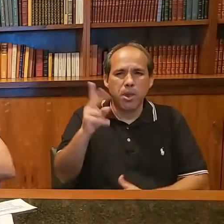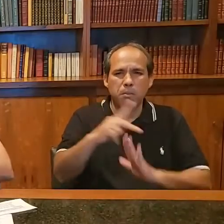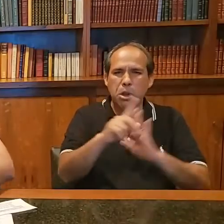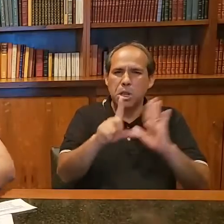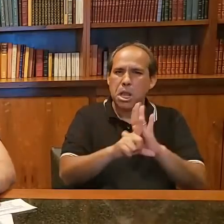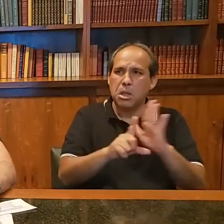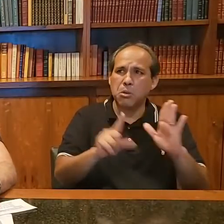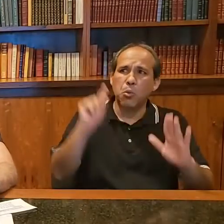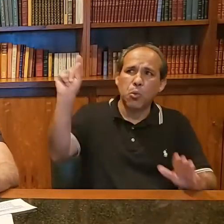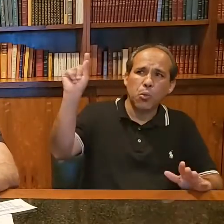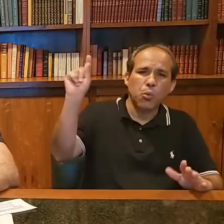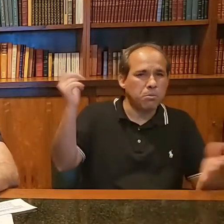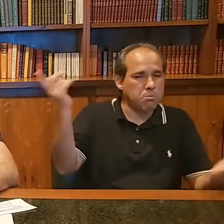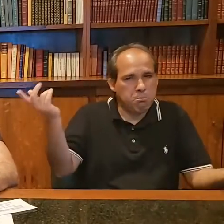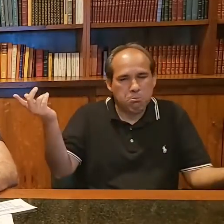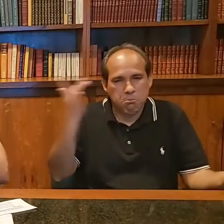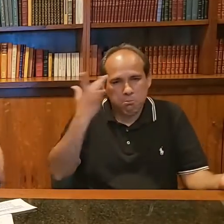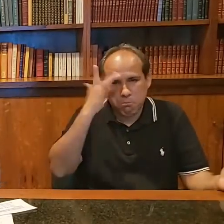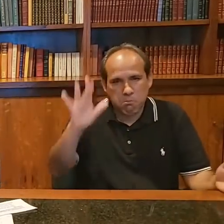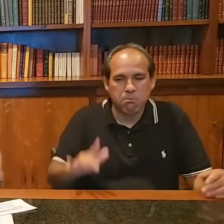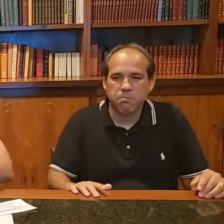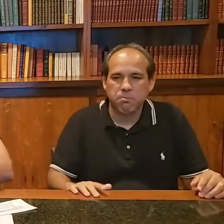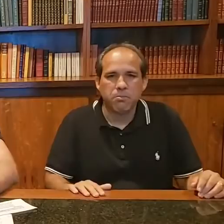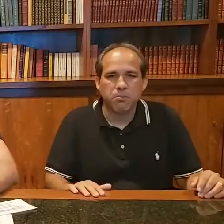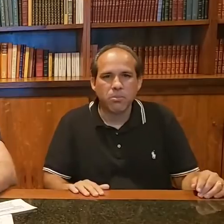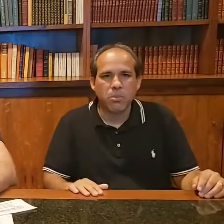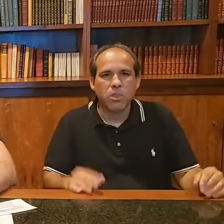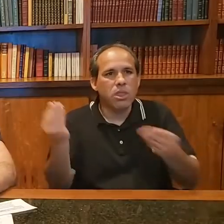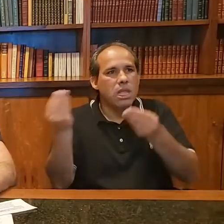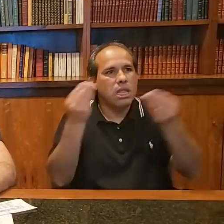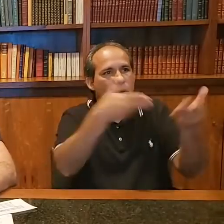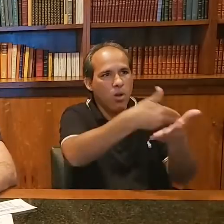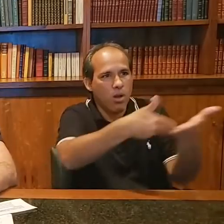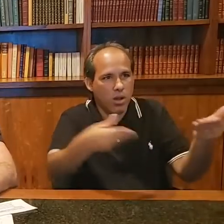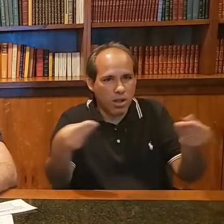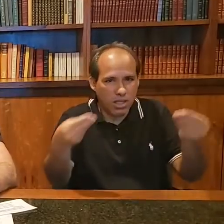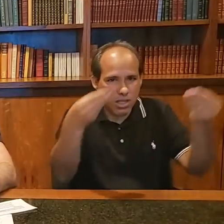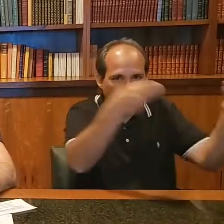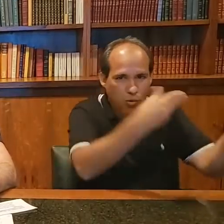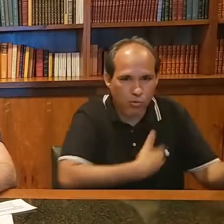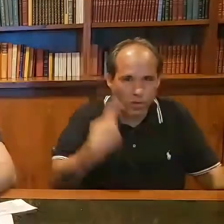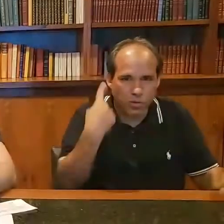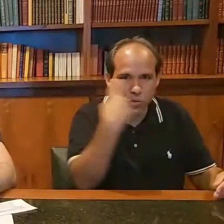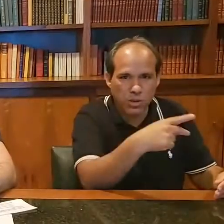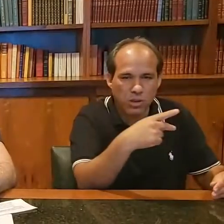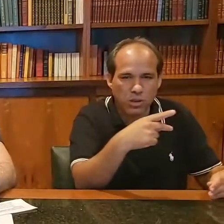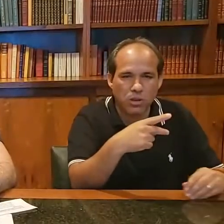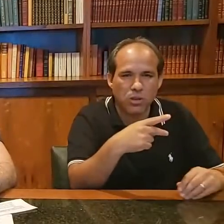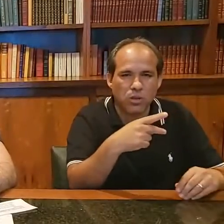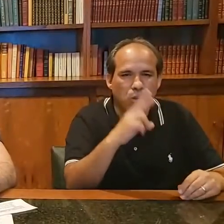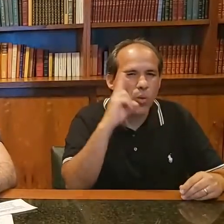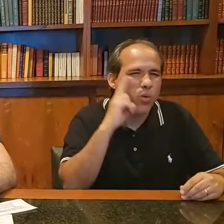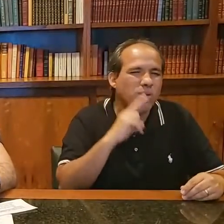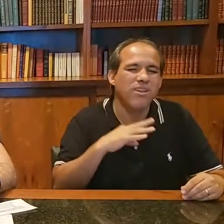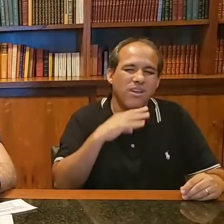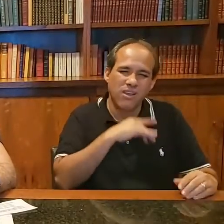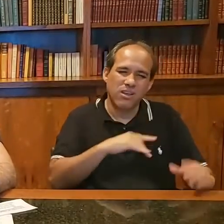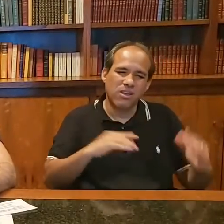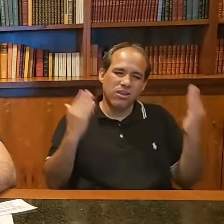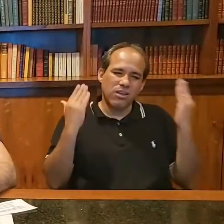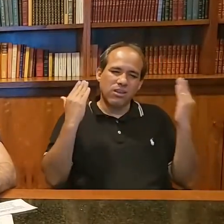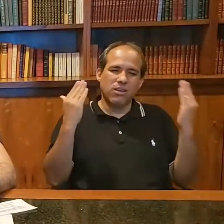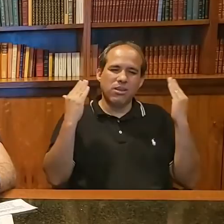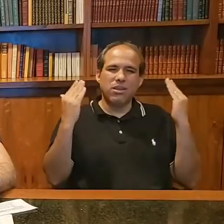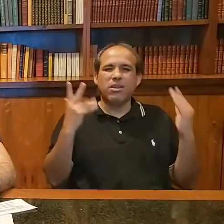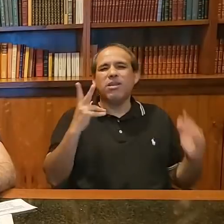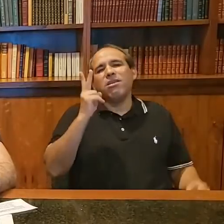não sei como está esse projeto, se chegou à mesa do governador ou não, mas é aquela tendência de cada vez